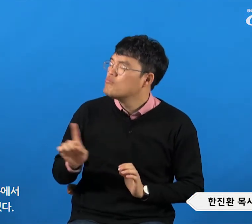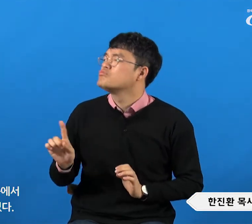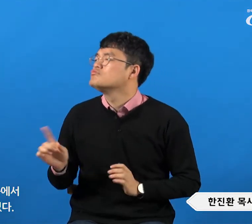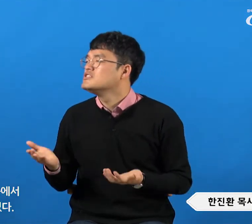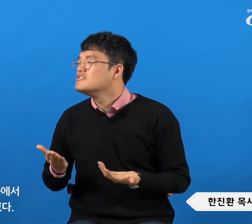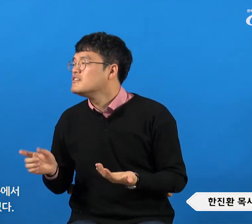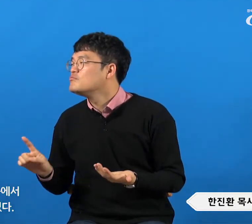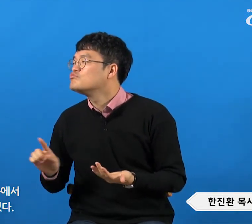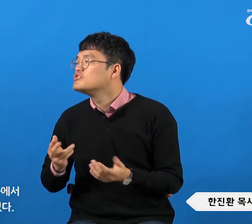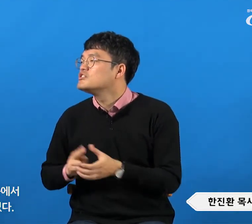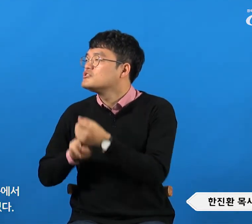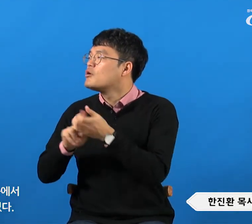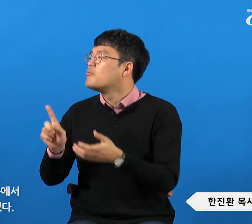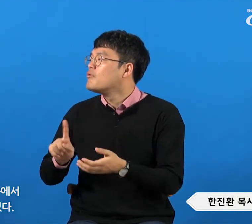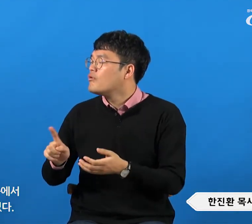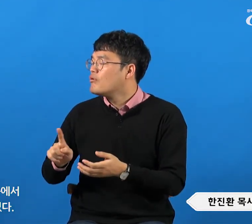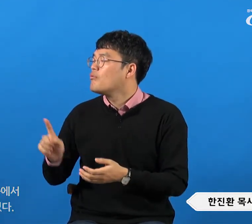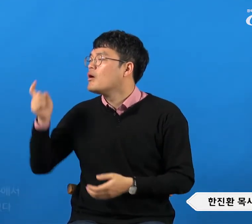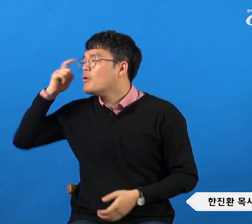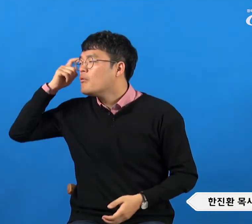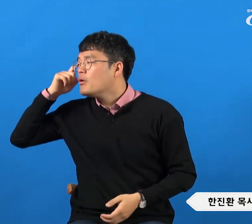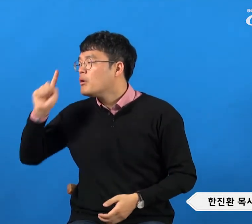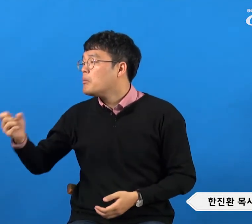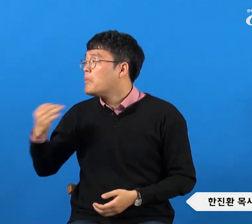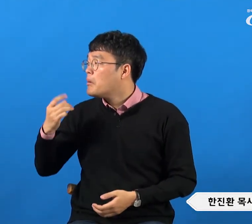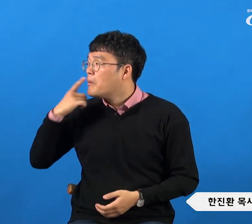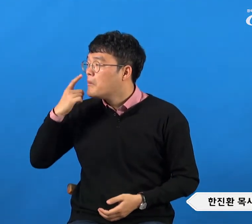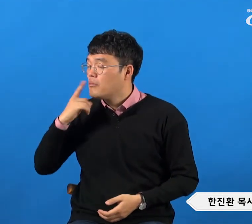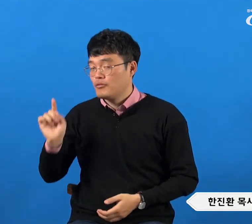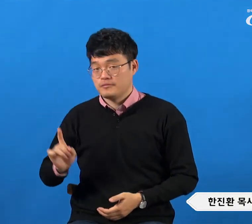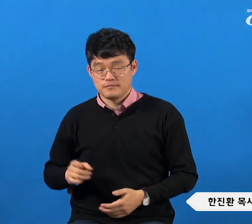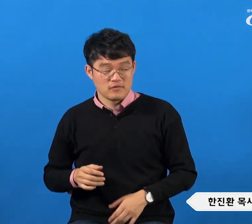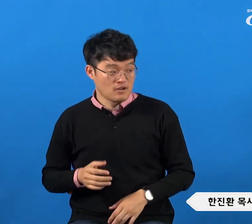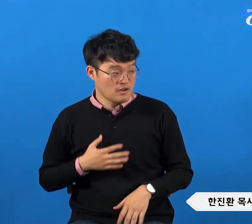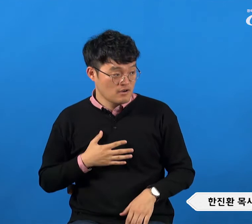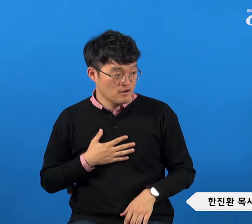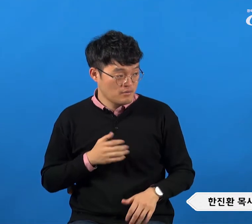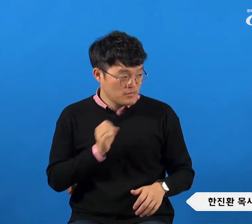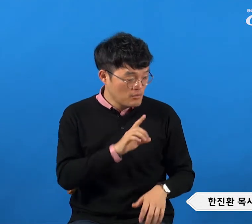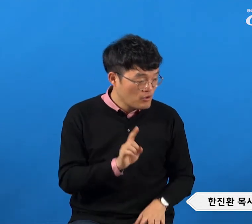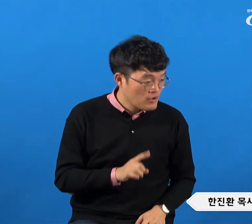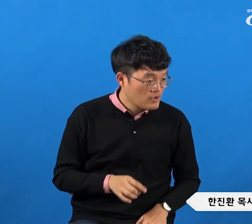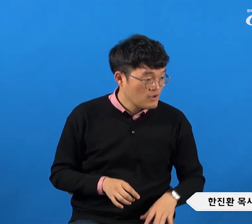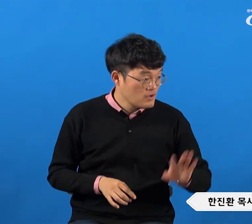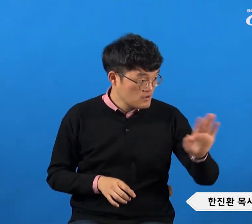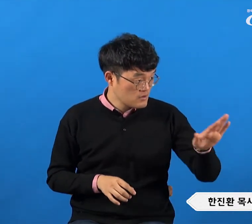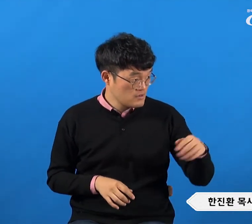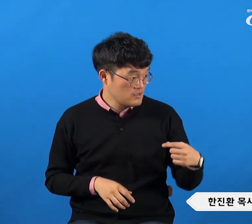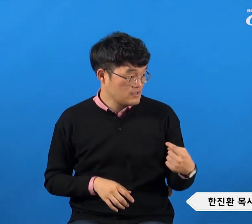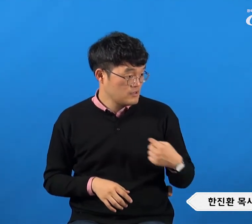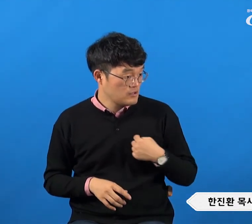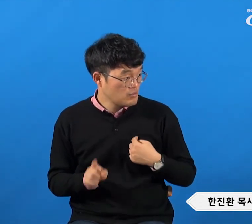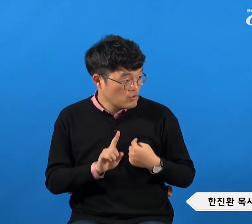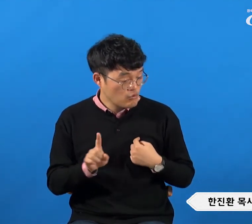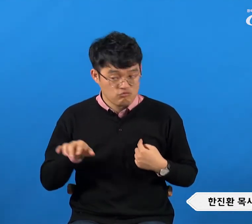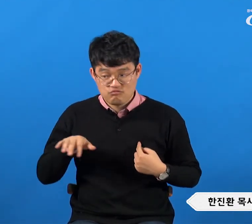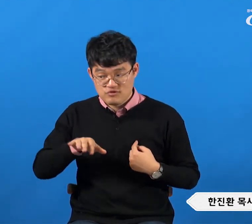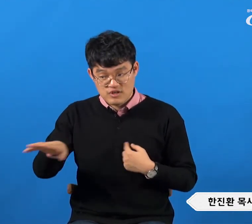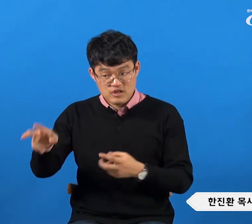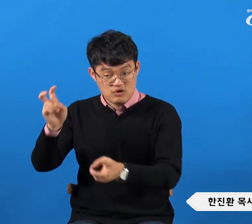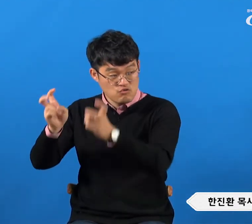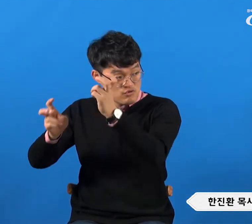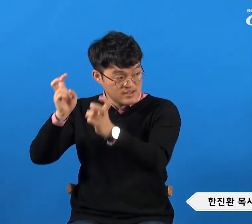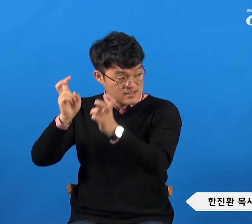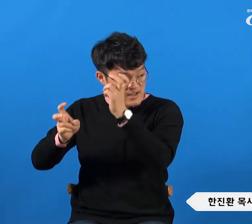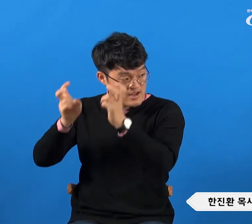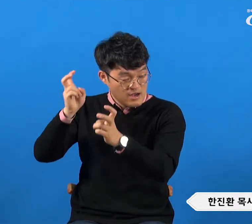친구가, 아니 무슨 일인데 그렇게 호들갑을 떠나? 뭔데? 했더니 그 사람 하는 말이, 왜 그 우리